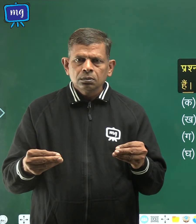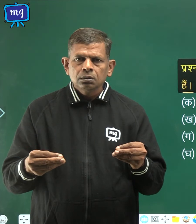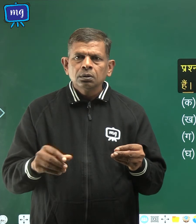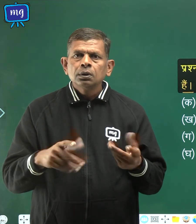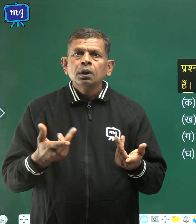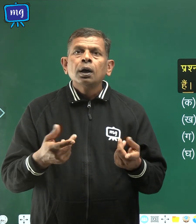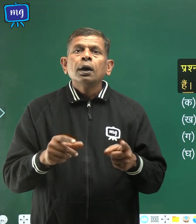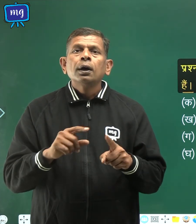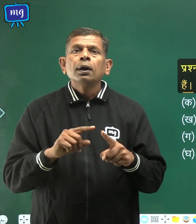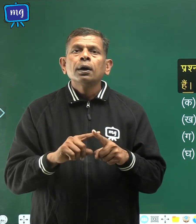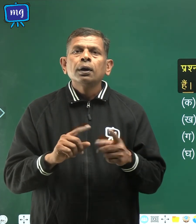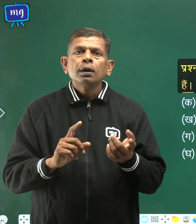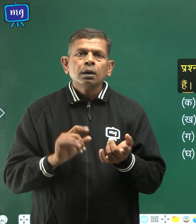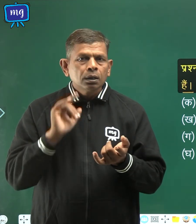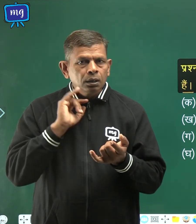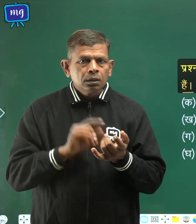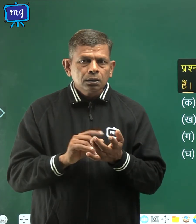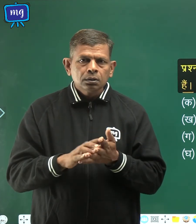या तीसी।